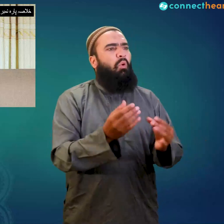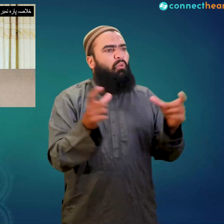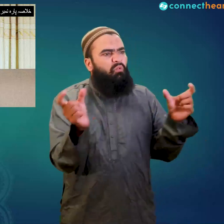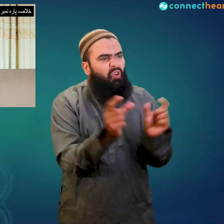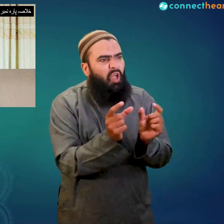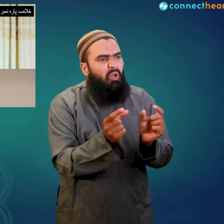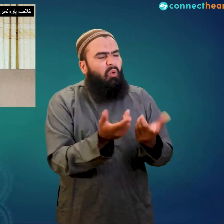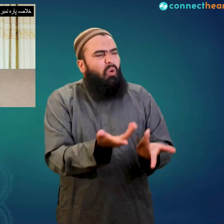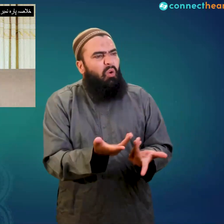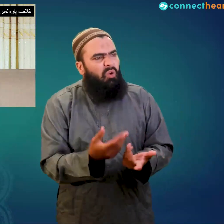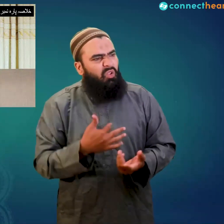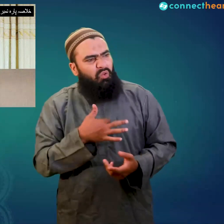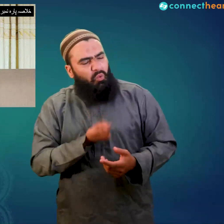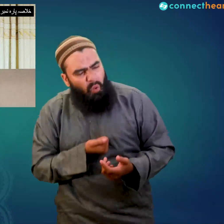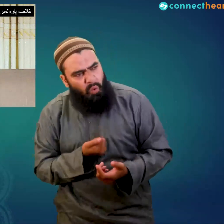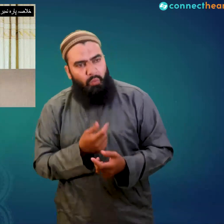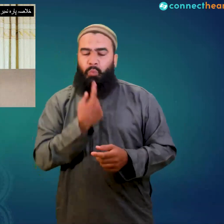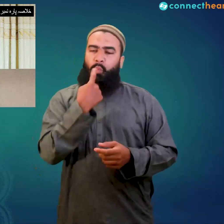دی گئی ہے۔